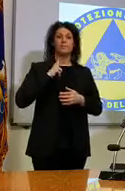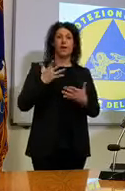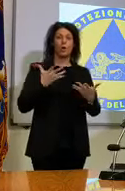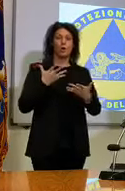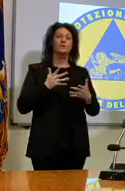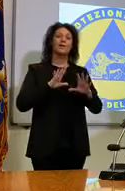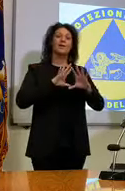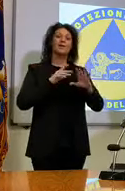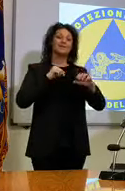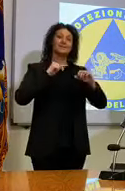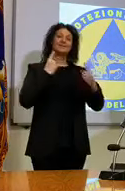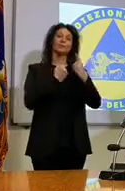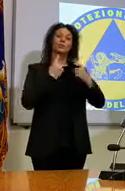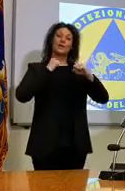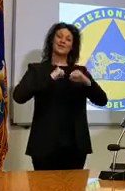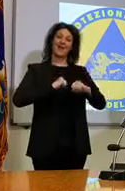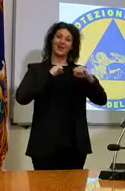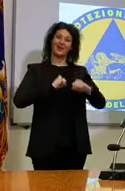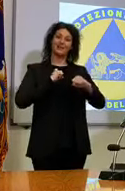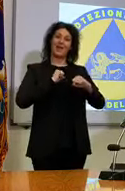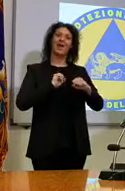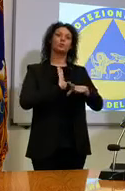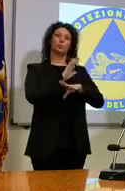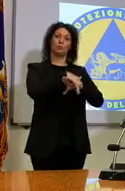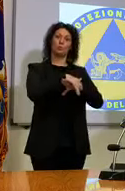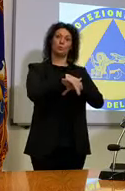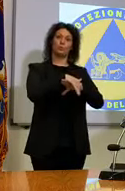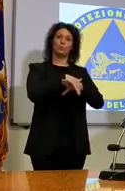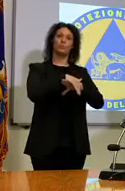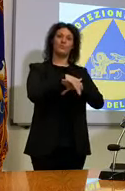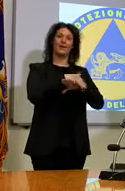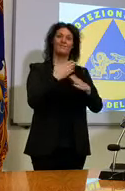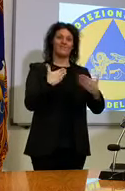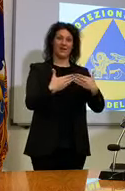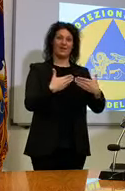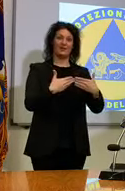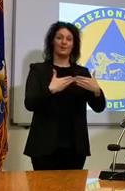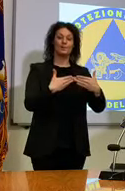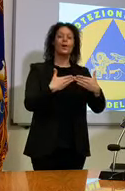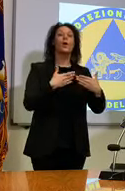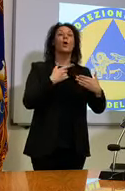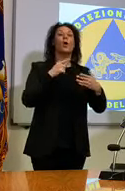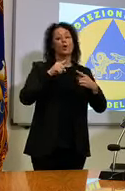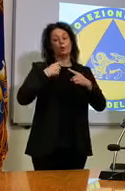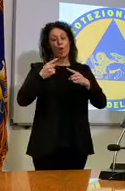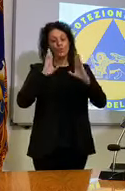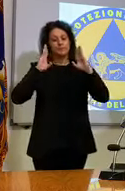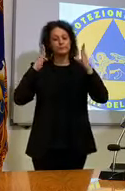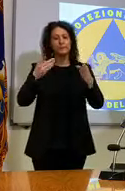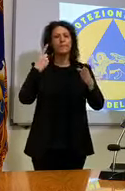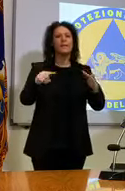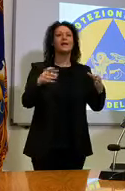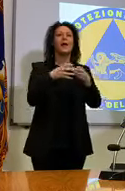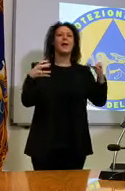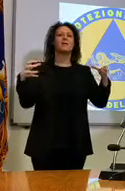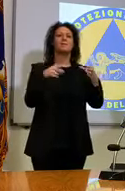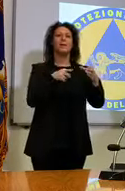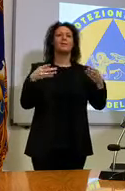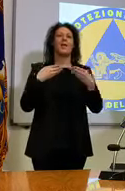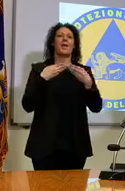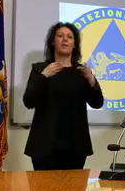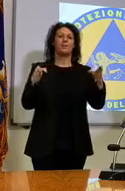per poter dare risposta velocemente a tutto quello che era la riapertura. Perché noi